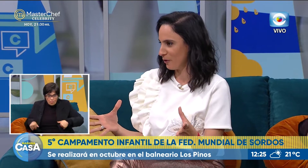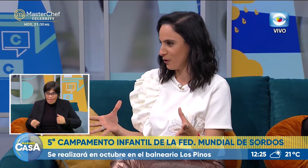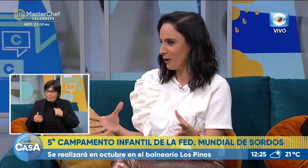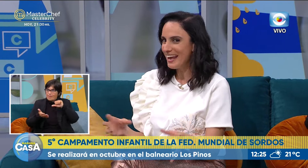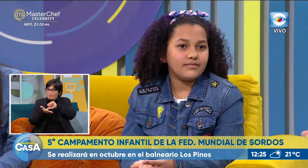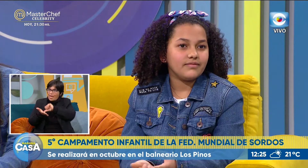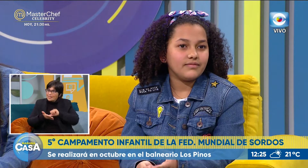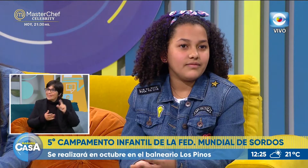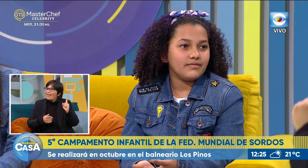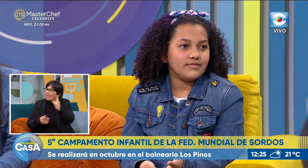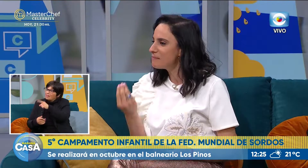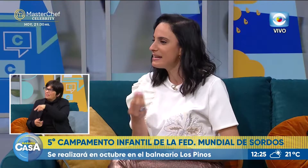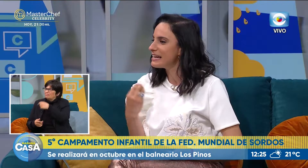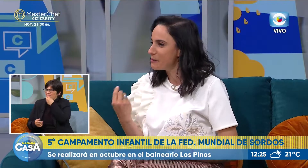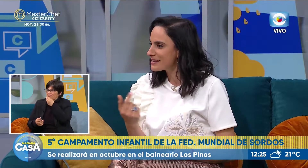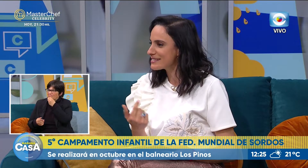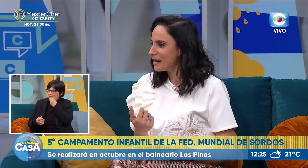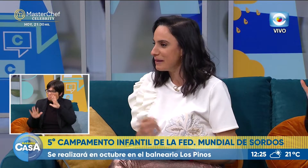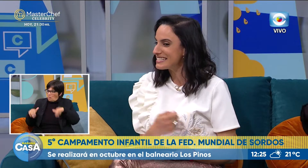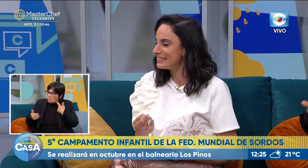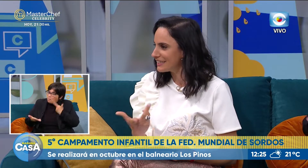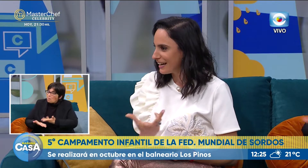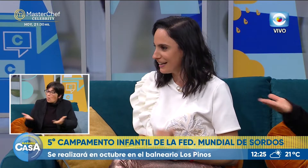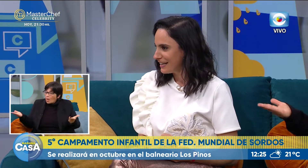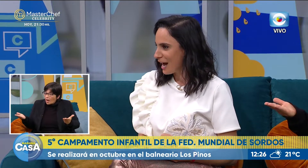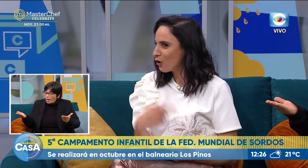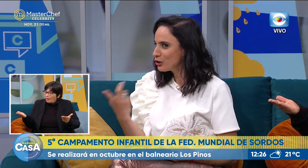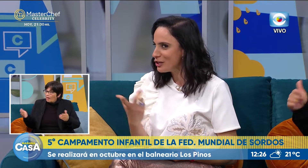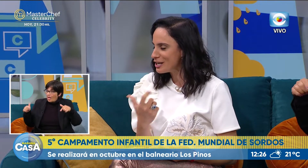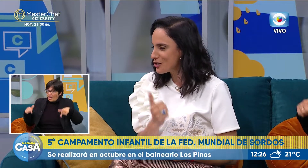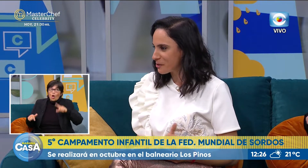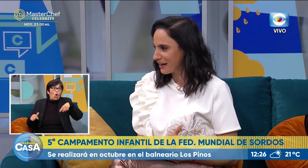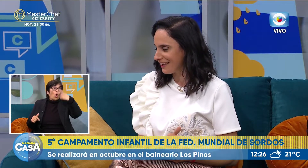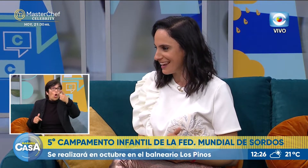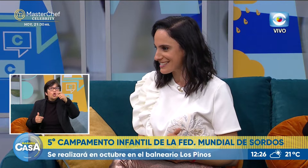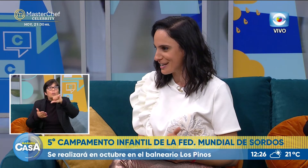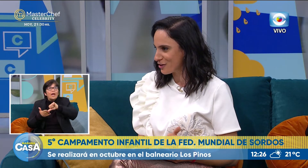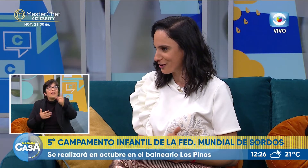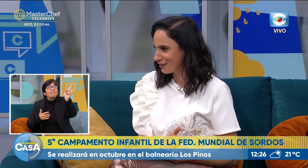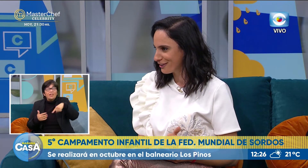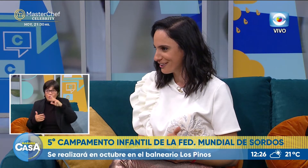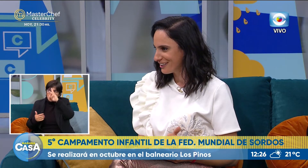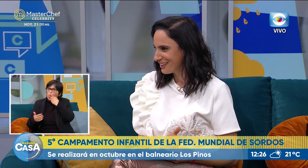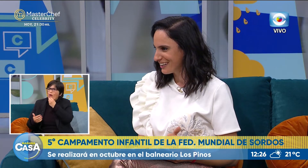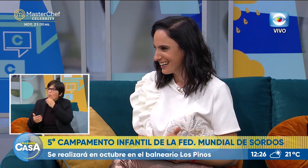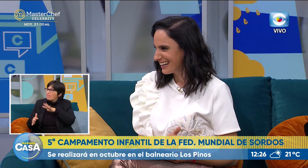por ejemplo, ¿no? ¿Qué comida típica le vas a presentar a otro niño que venga del exterior?